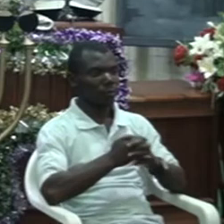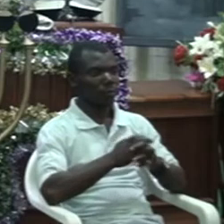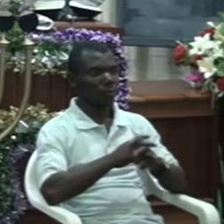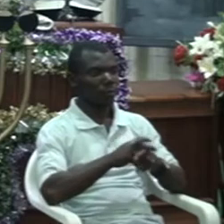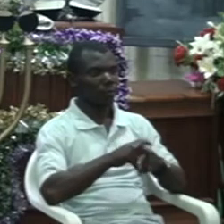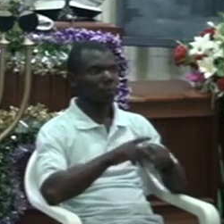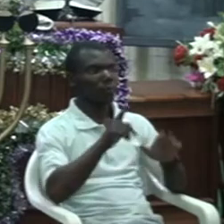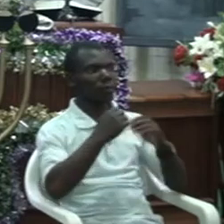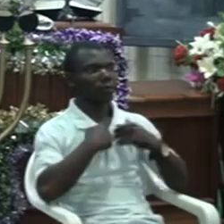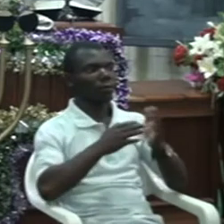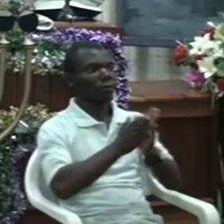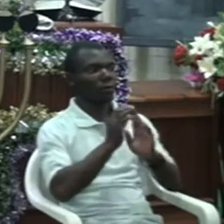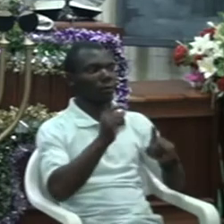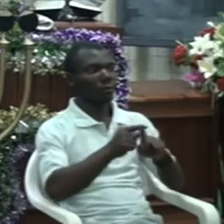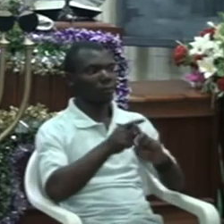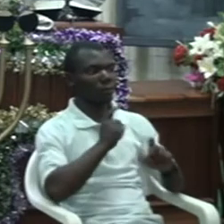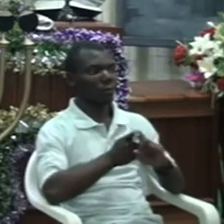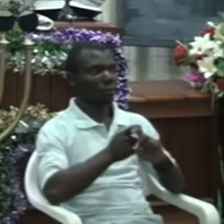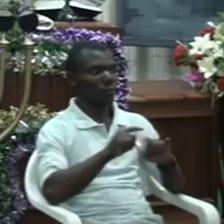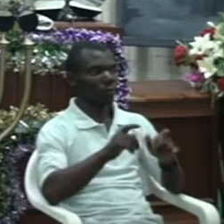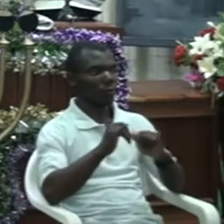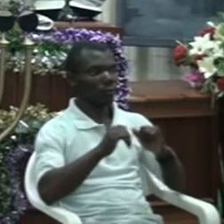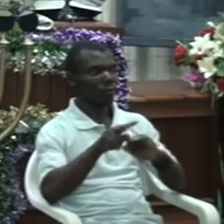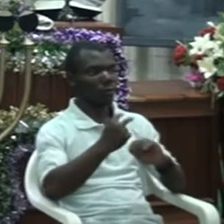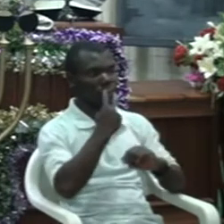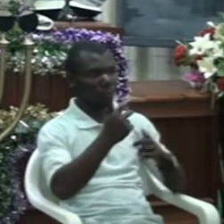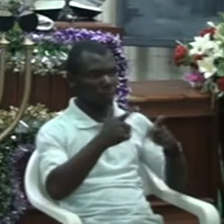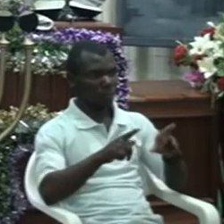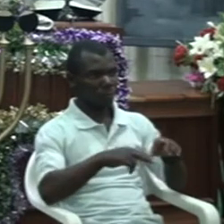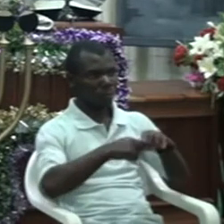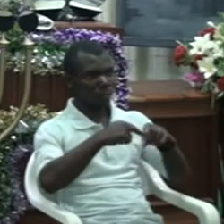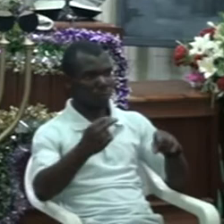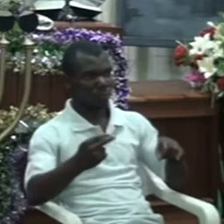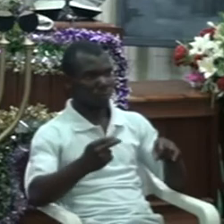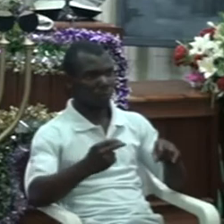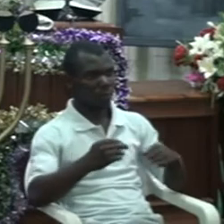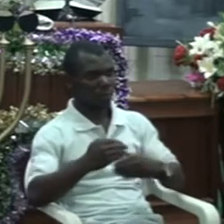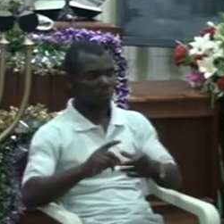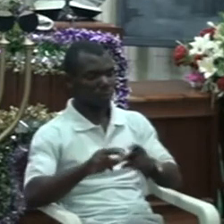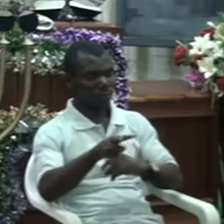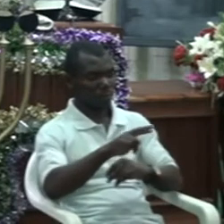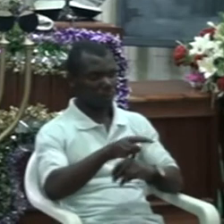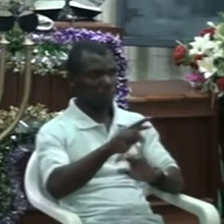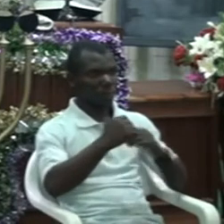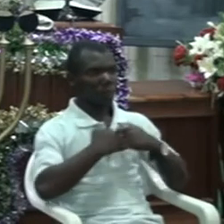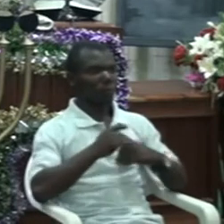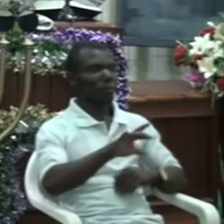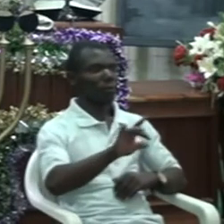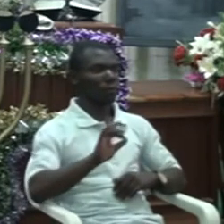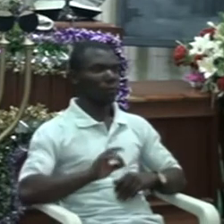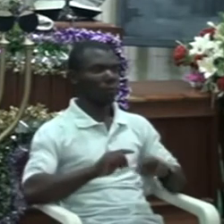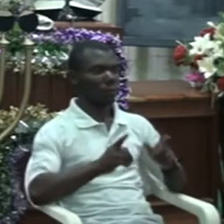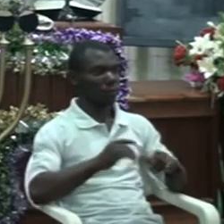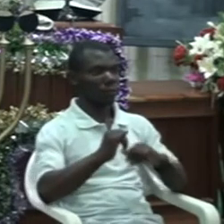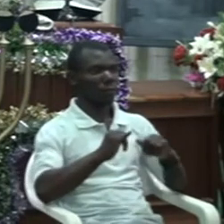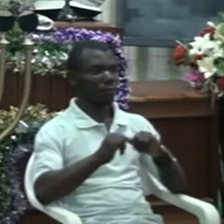Umeomba neno ngumu, lakini kama ukiona wakati ninapoondolewa kwako, utalipata.